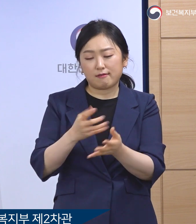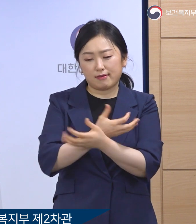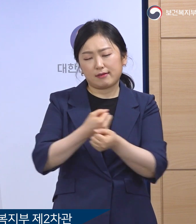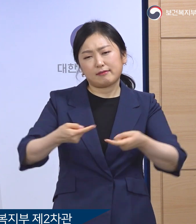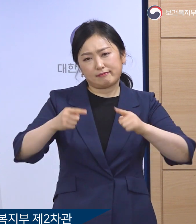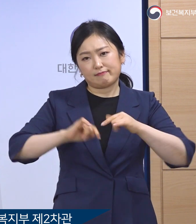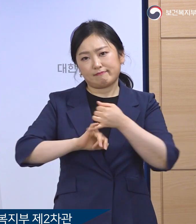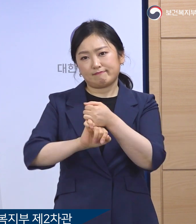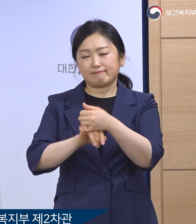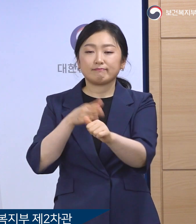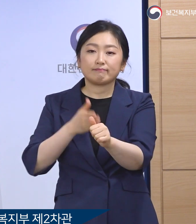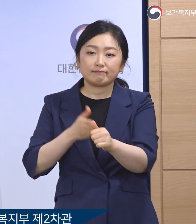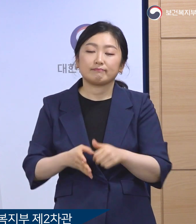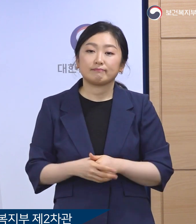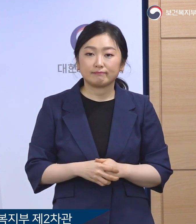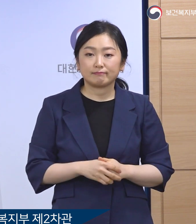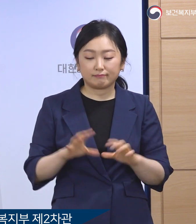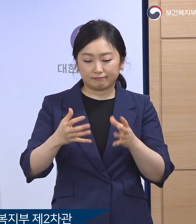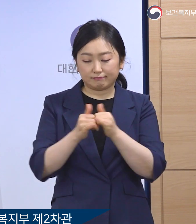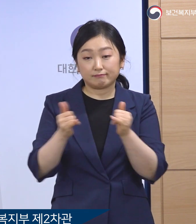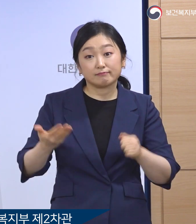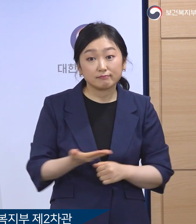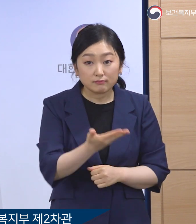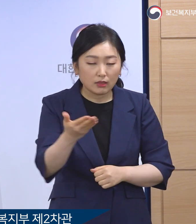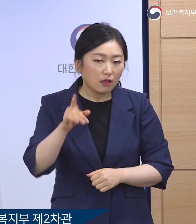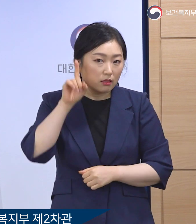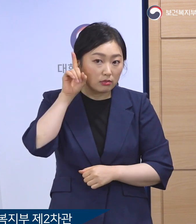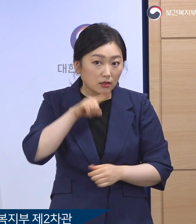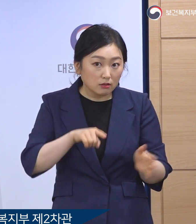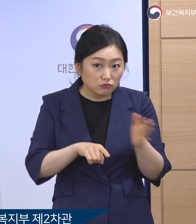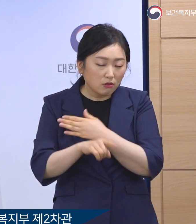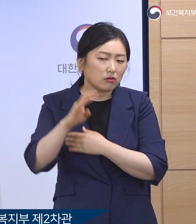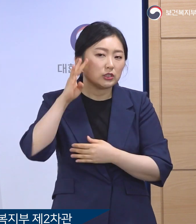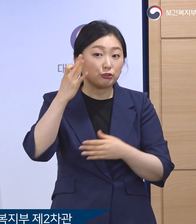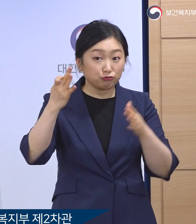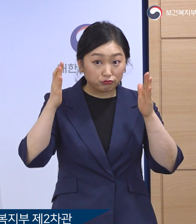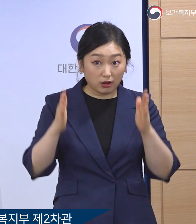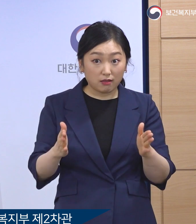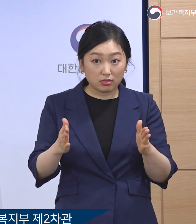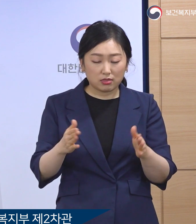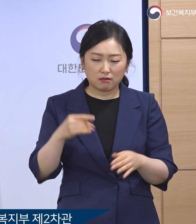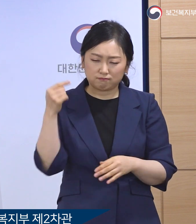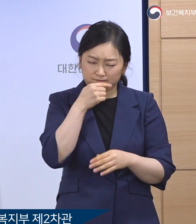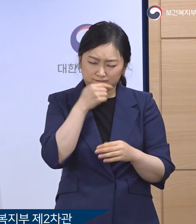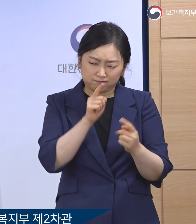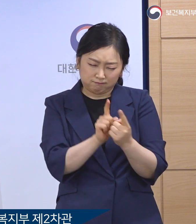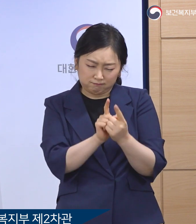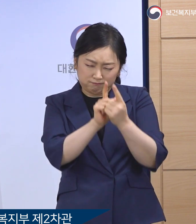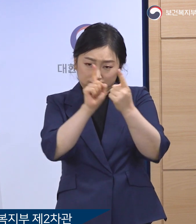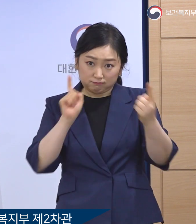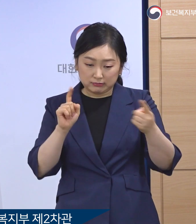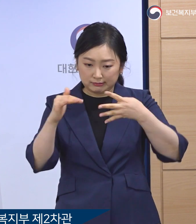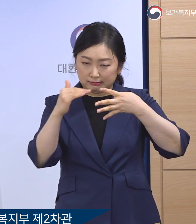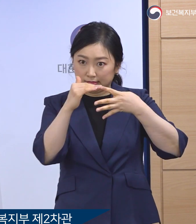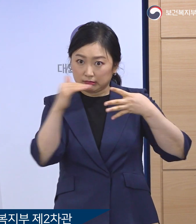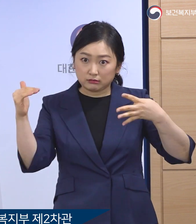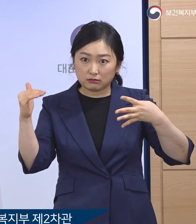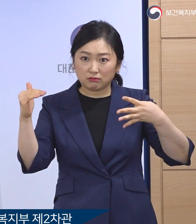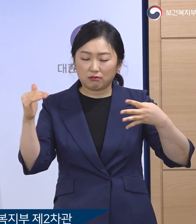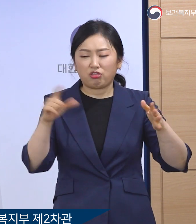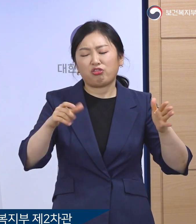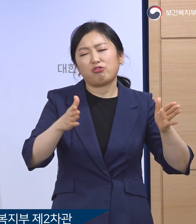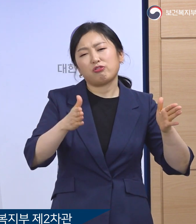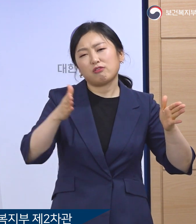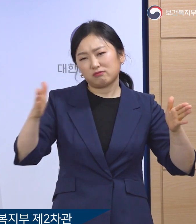부탁드립니다. 국민 여러분, 내일부터 다시 2주간 거리두기 조치가 연장됩니다. 많은